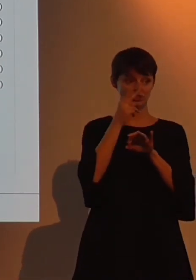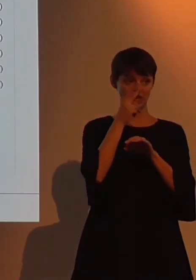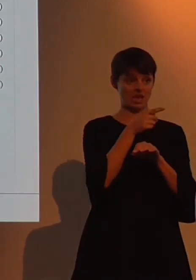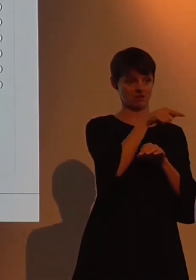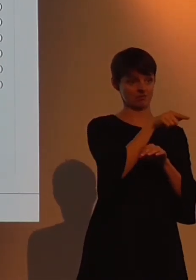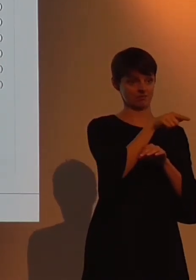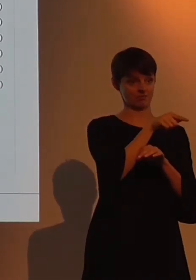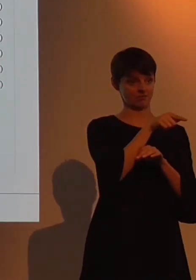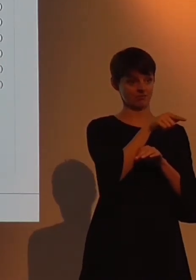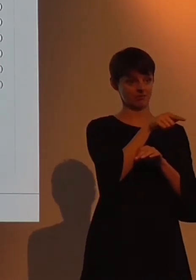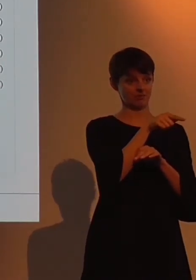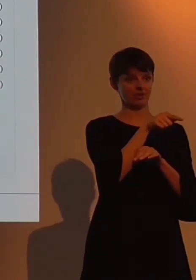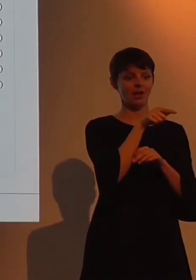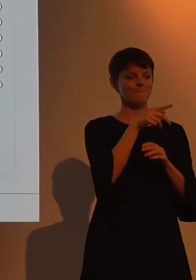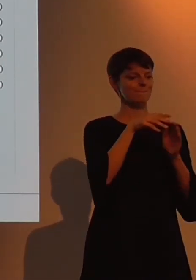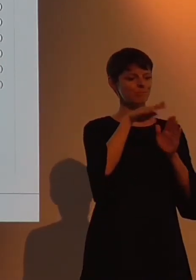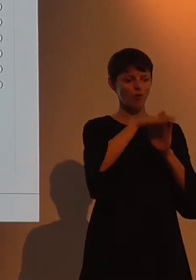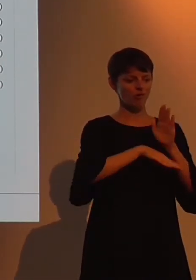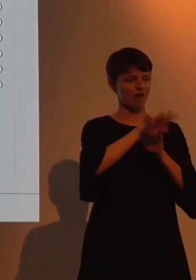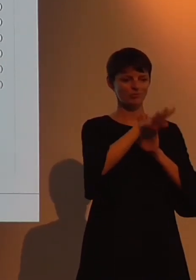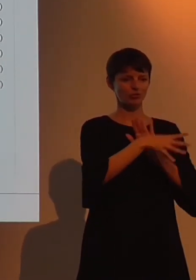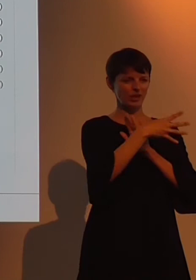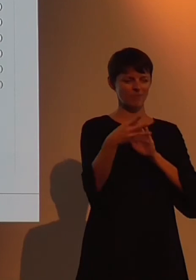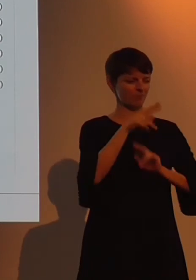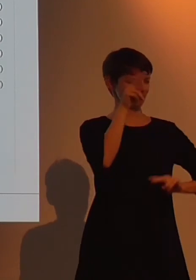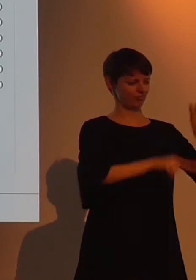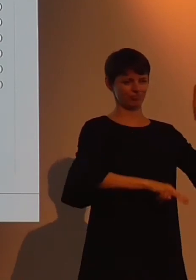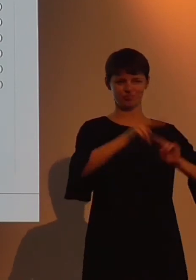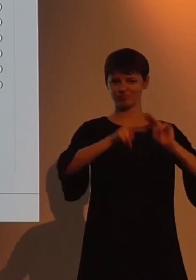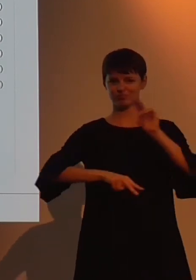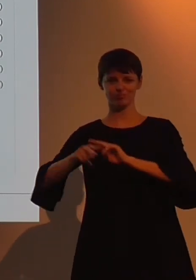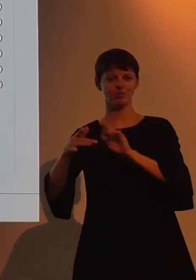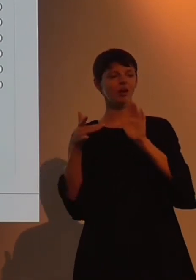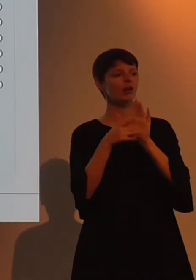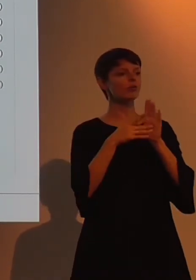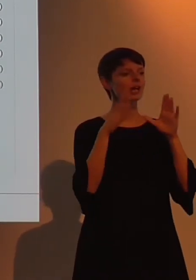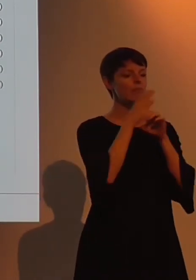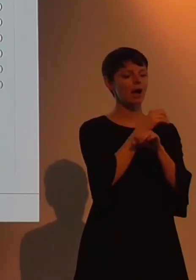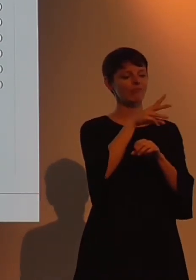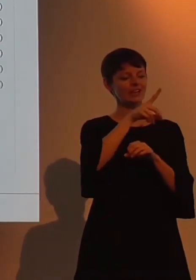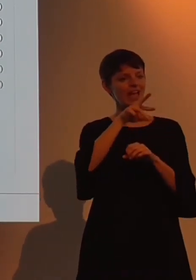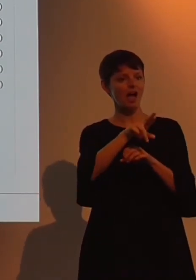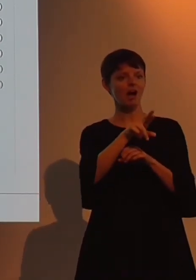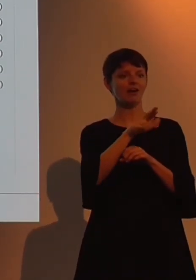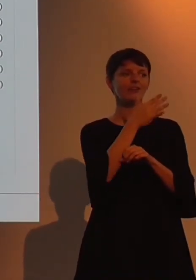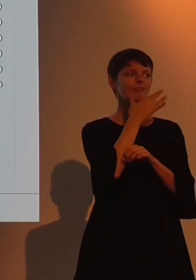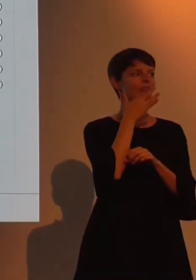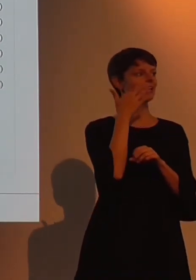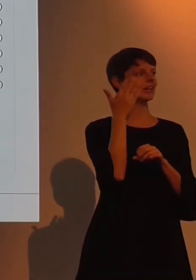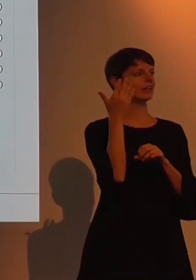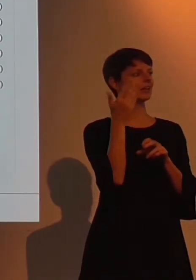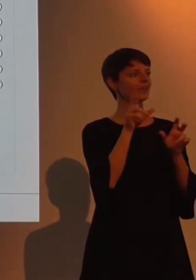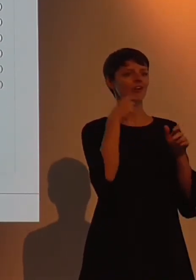Ich denke allerdings, viel wichtiger ist am Ende tatsächlich das Ergebnis, was wir haben. Und das Ergebnis ist, dass wir allein im